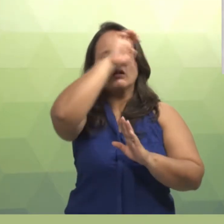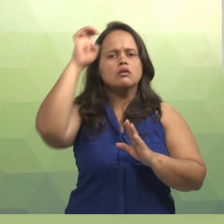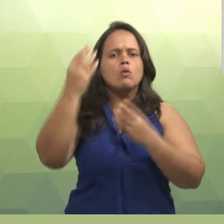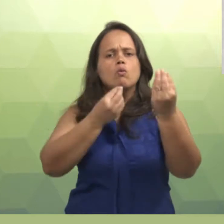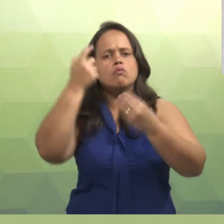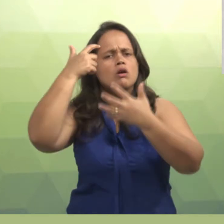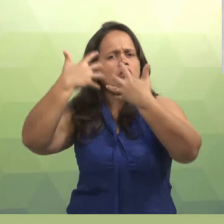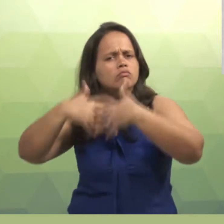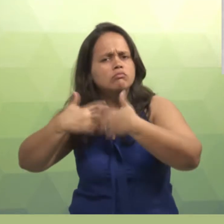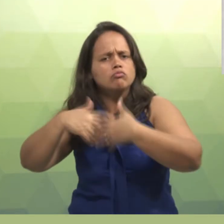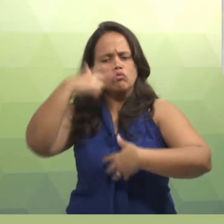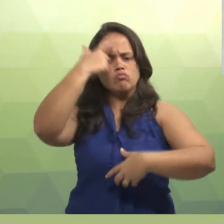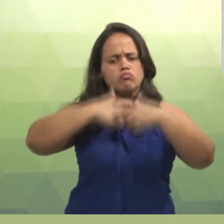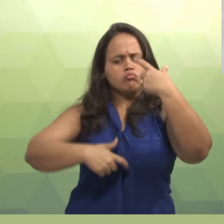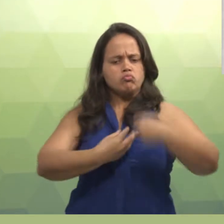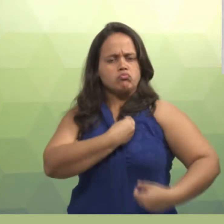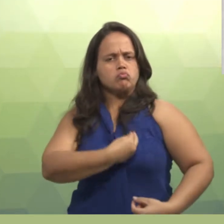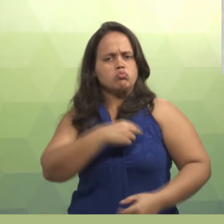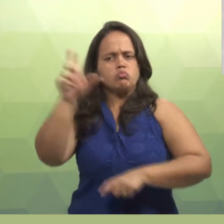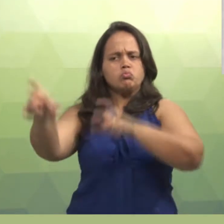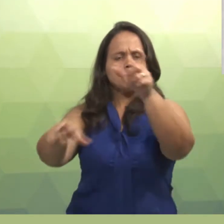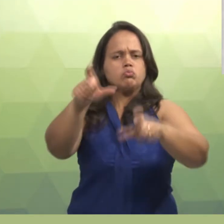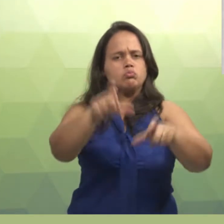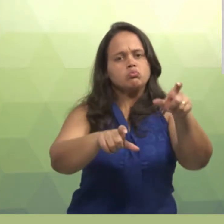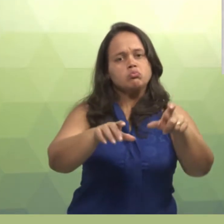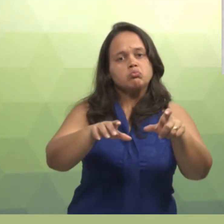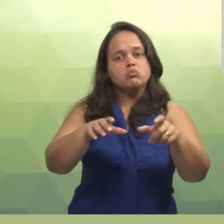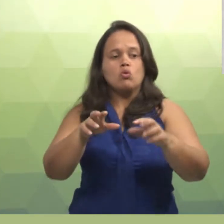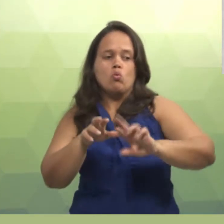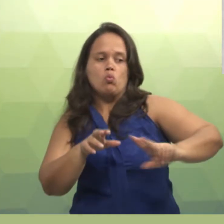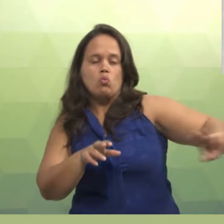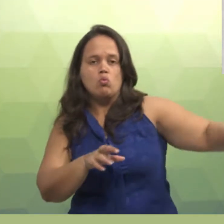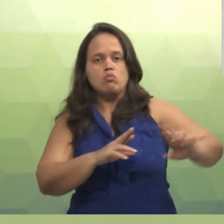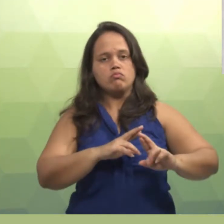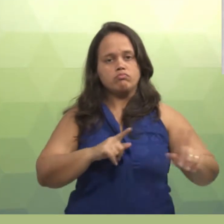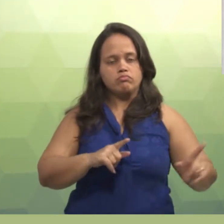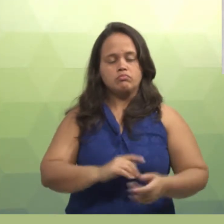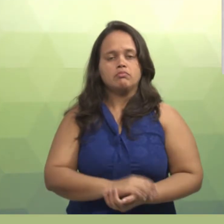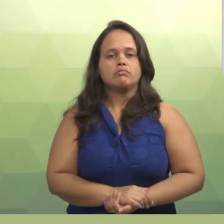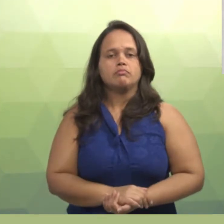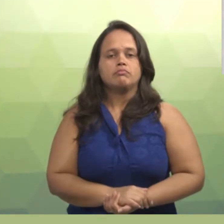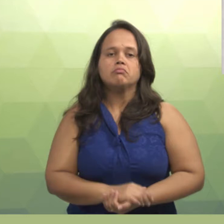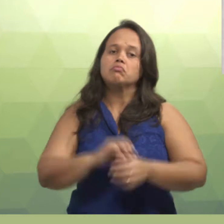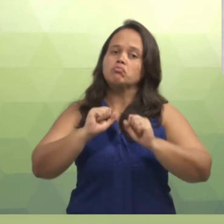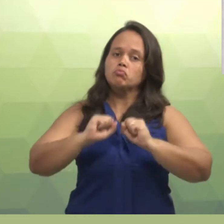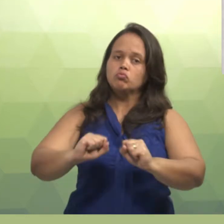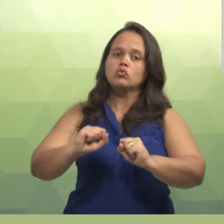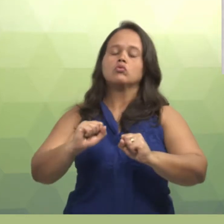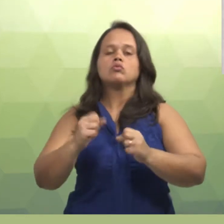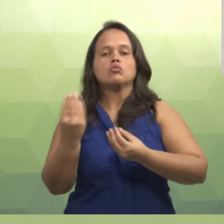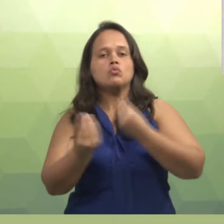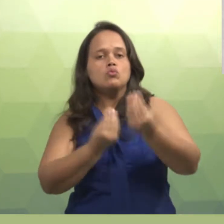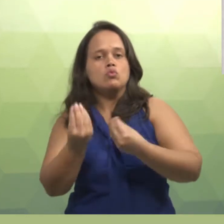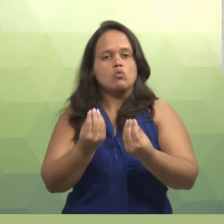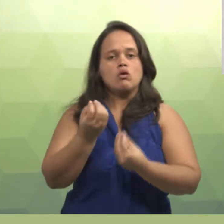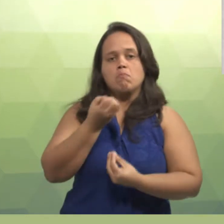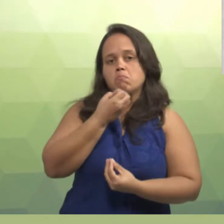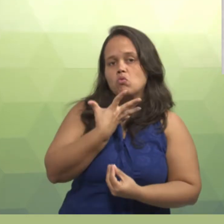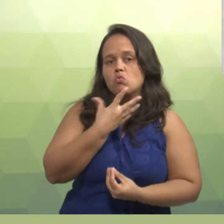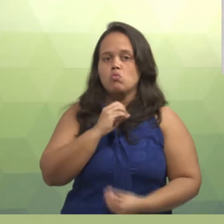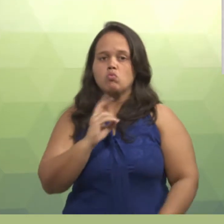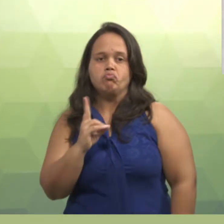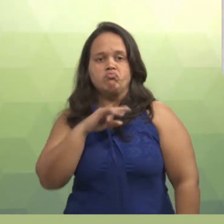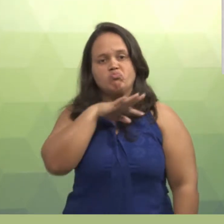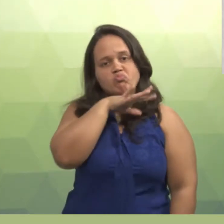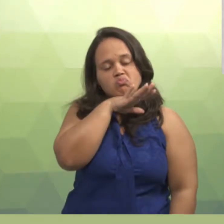determinada conduta em detrimento de outras, passivo de qualificação do bem ou do mal, do ponto de vista